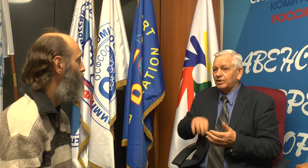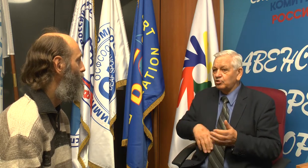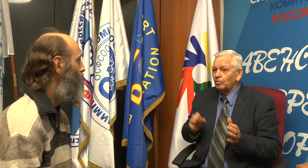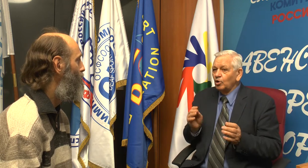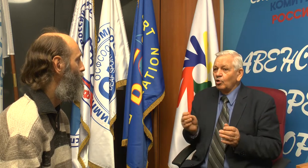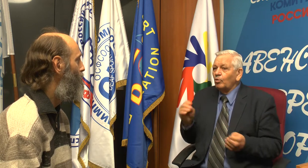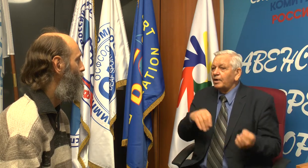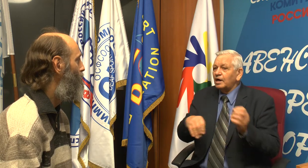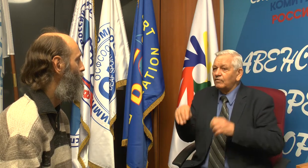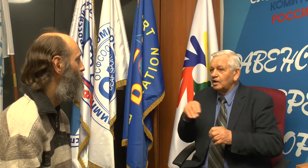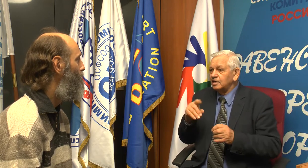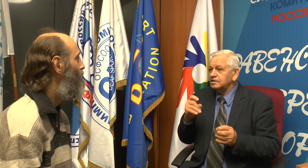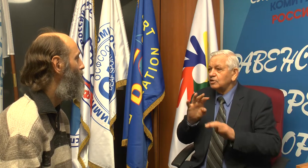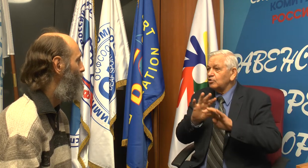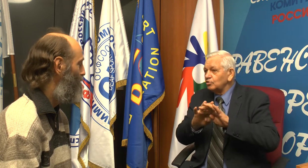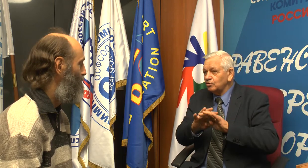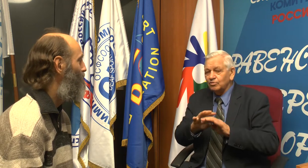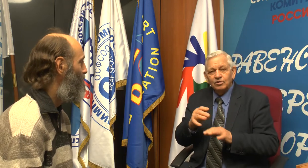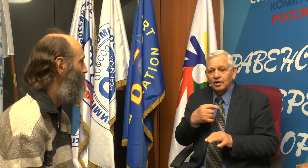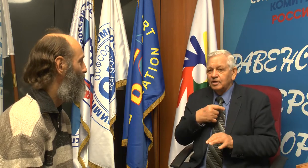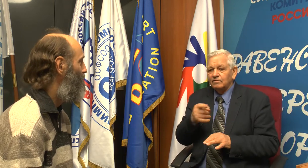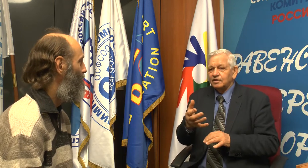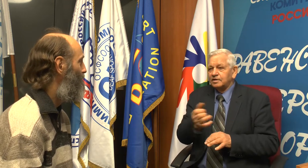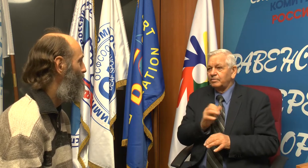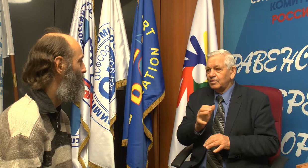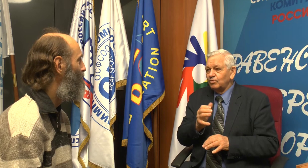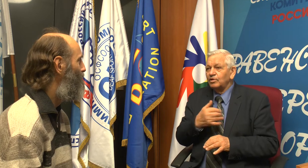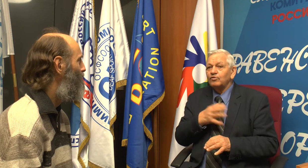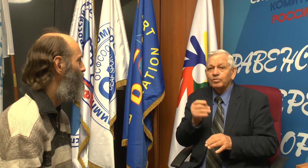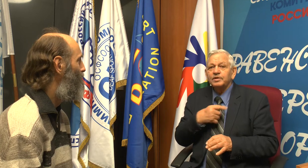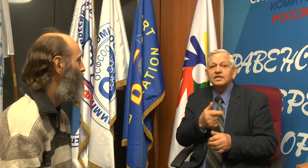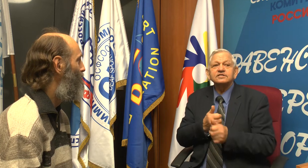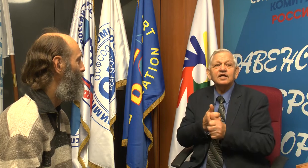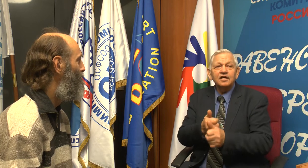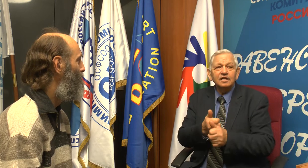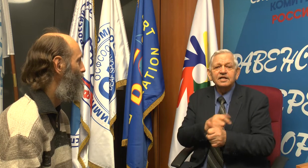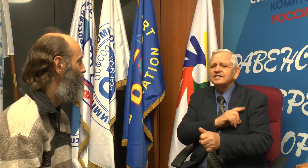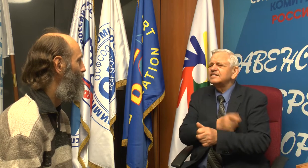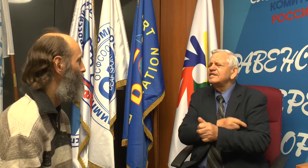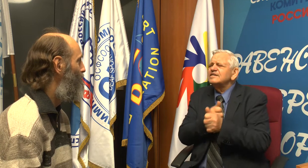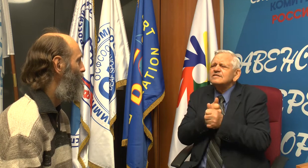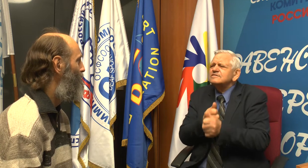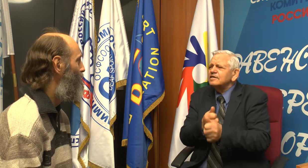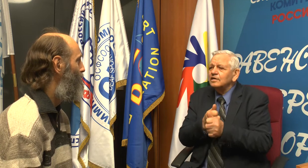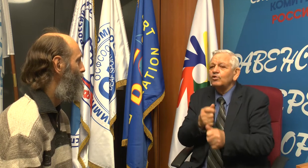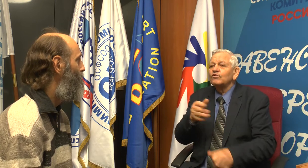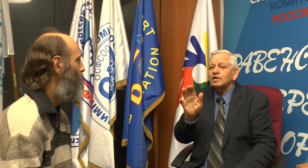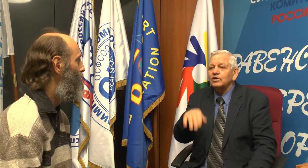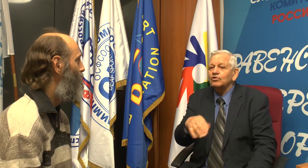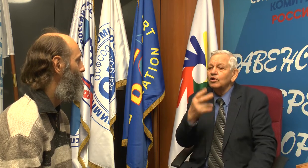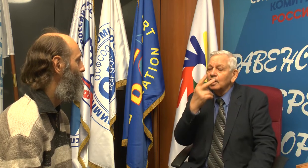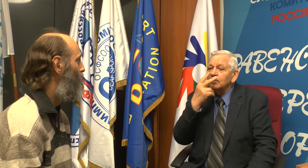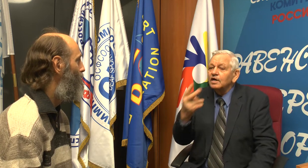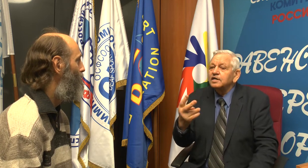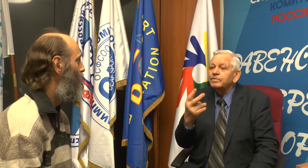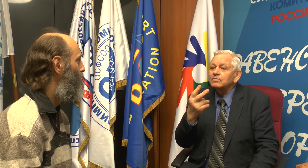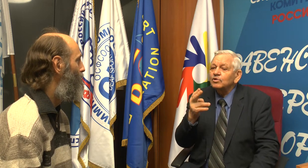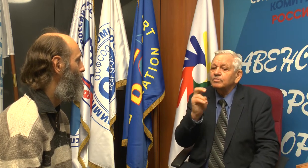потом упаковали за решетку, я вас не приму. И, в общем, я настоял, так сильно настоял. Ну, хорошо, давайте посмотрим, как